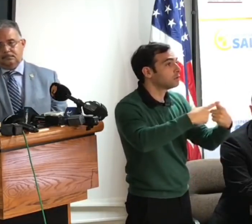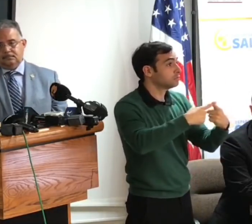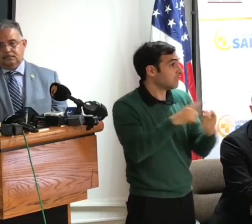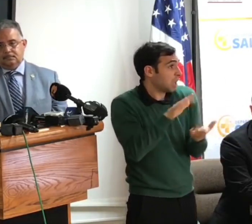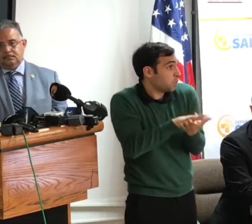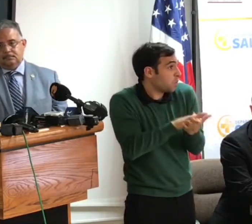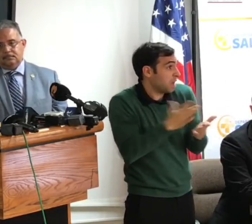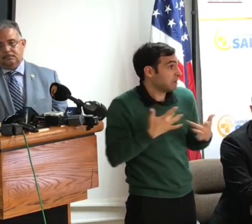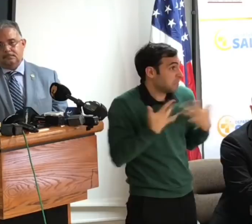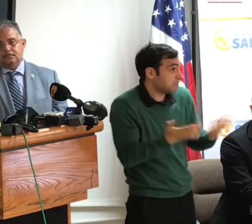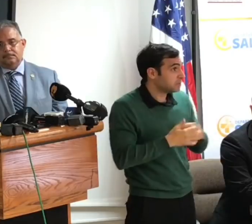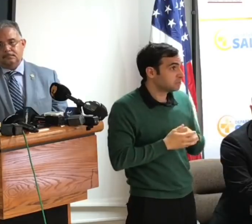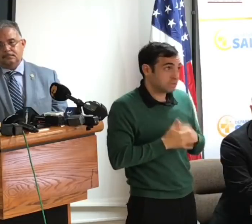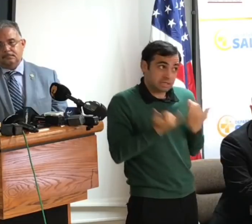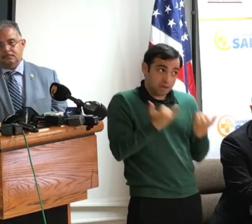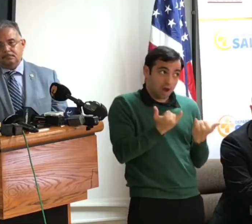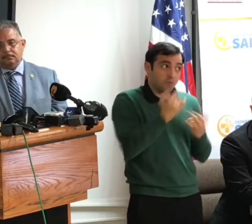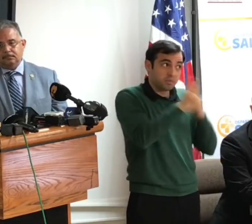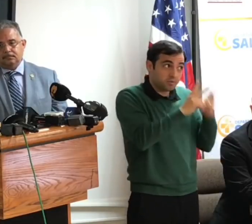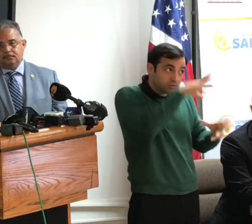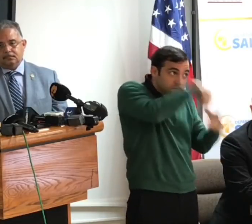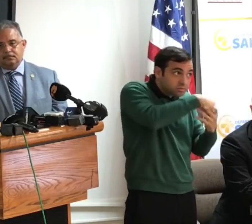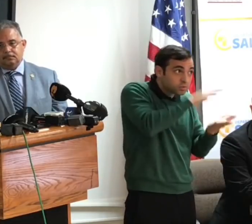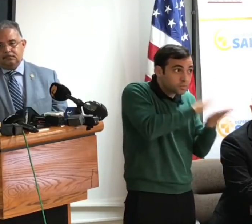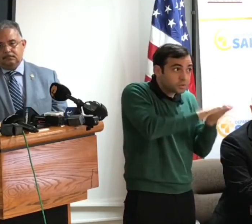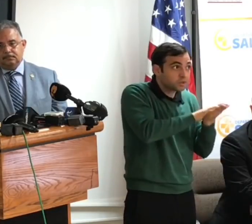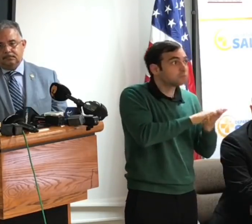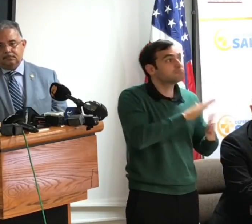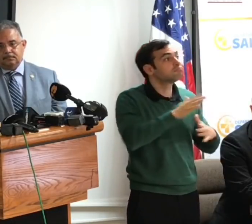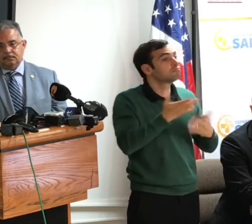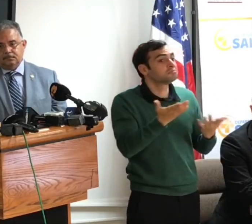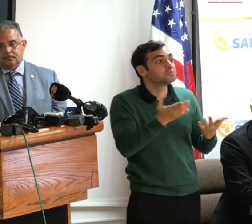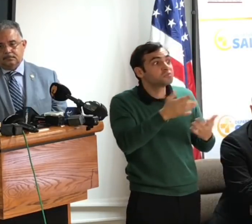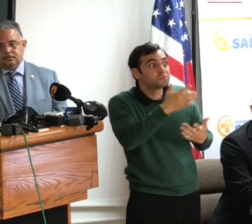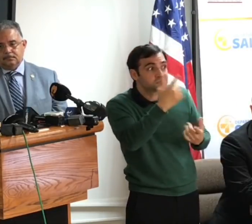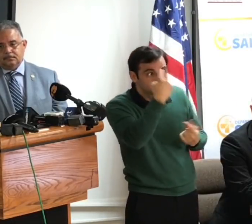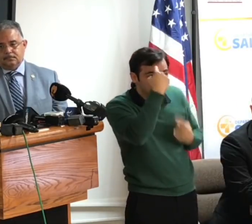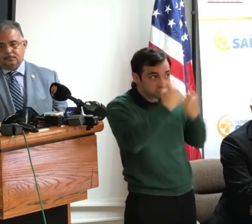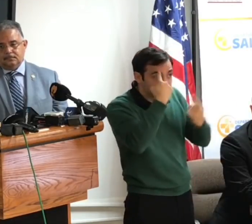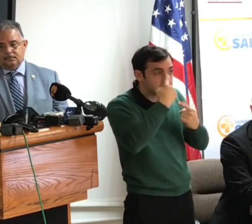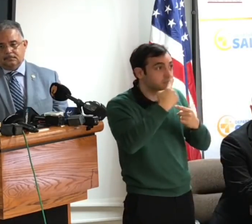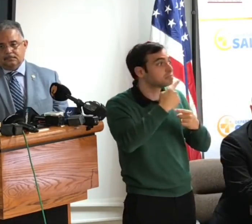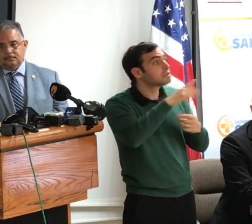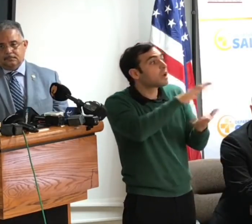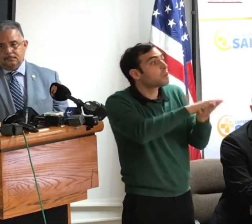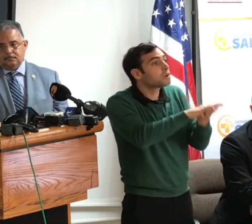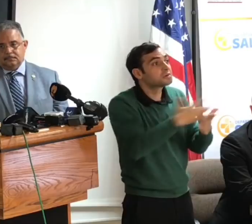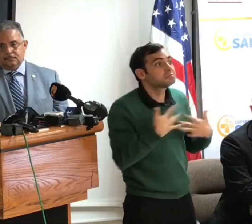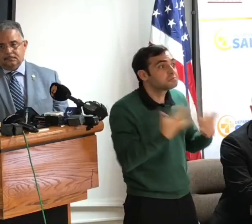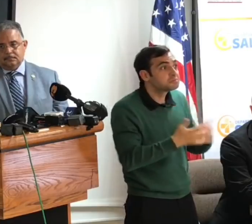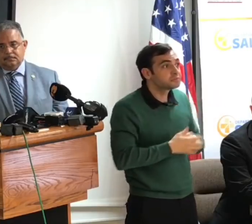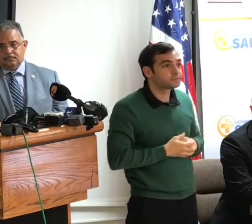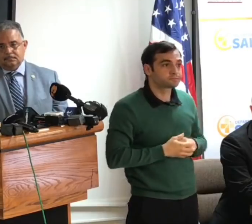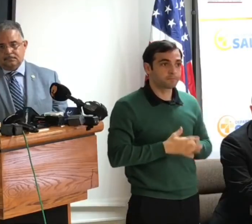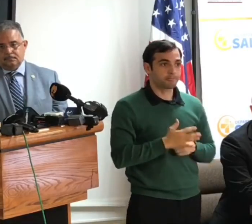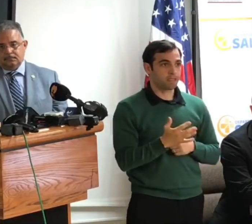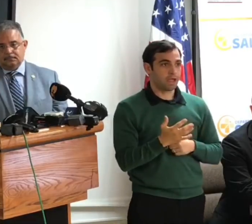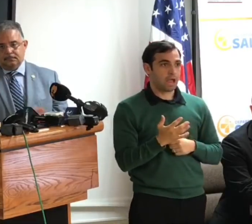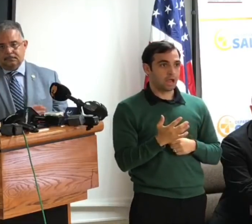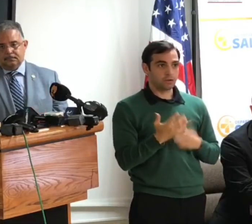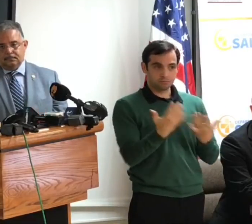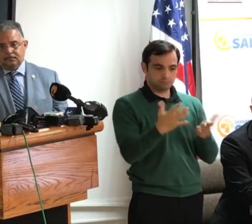hay personas en las escuelas y si eso incluye su llamado a que tampoco hayan clases en el sistema. Bueno, por el momento, las clases